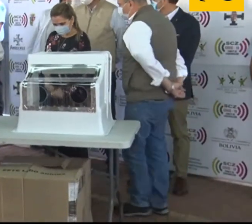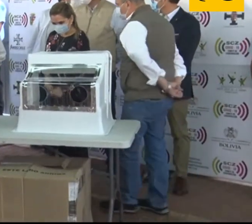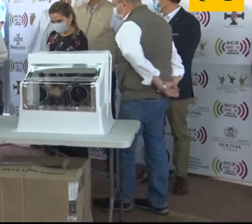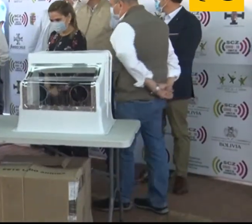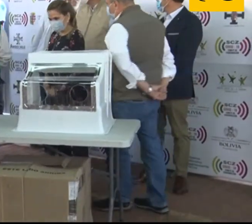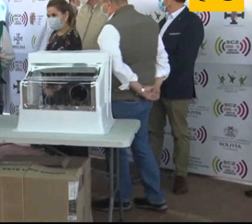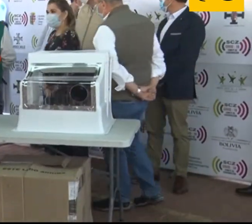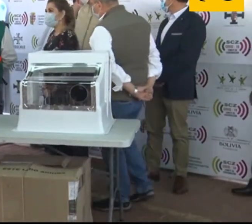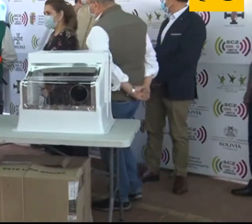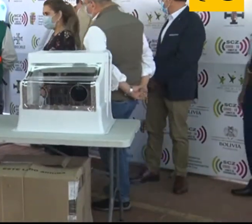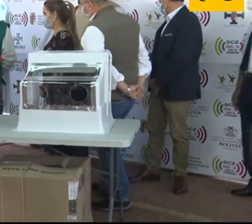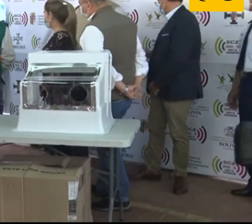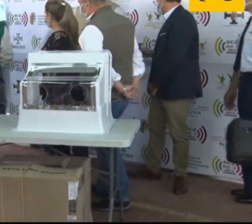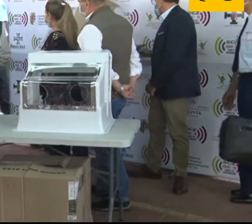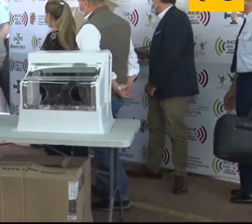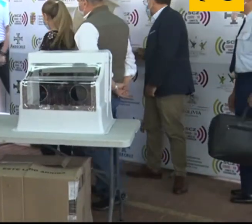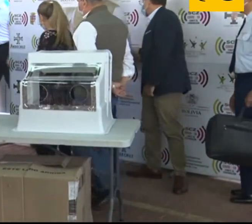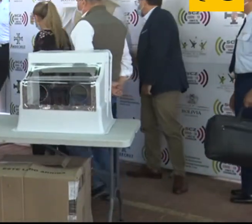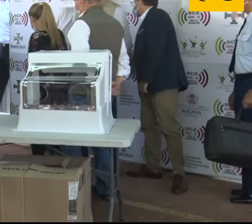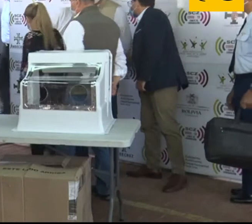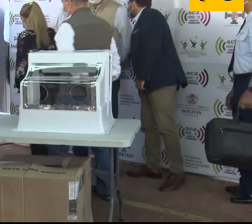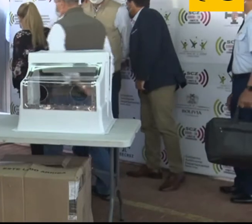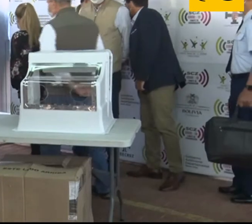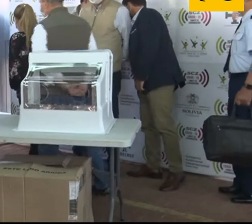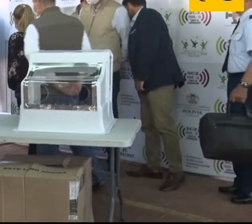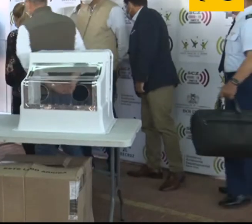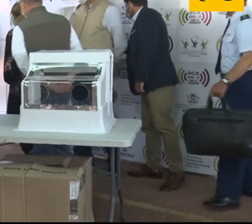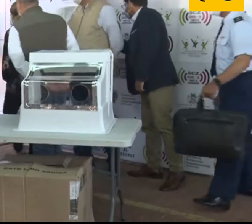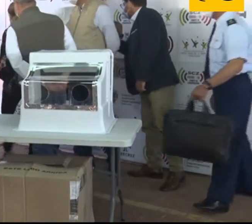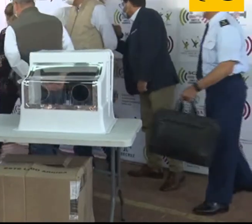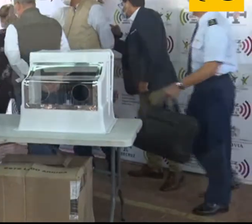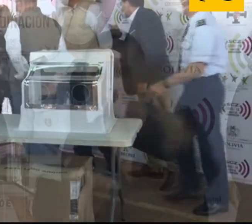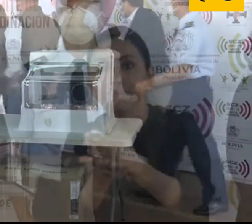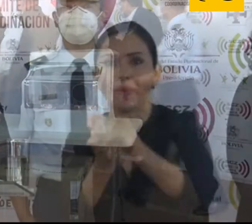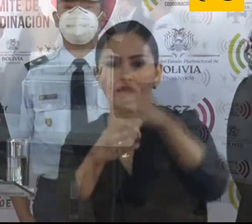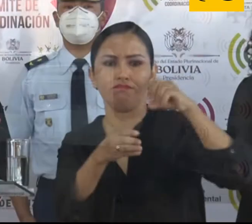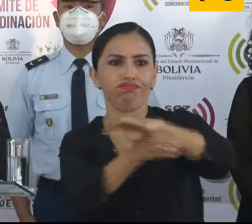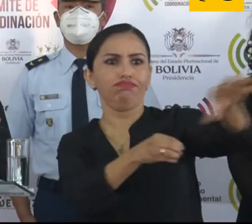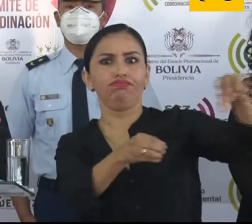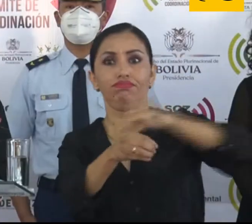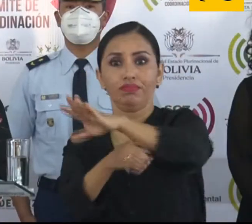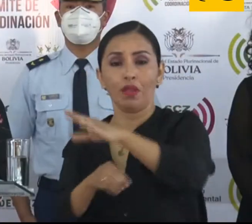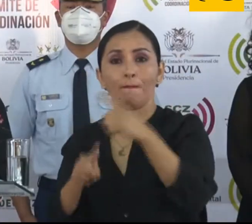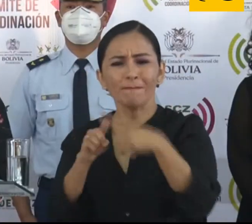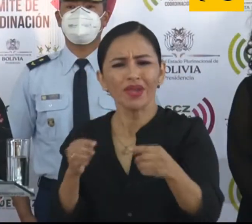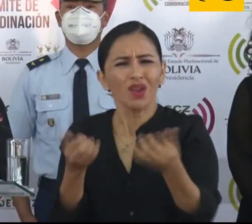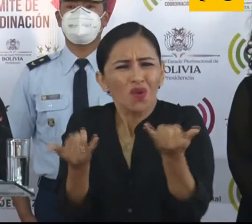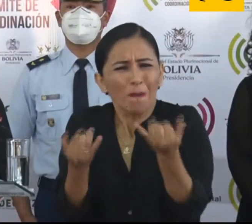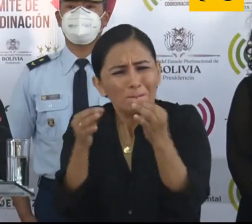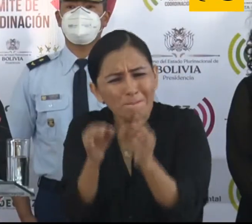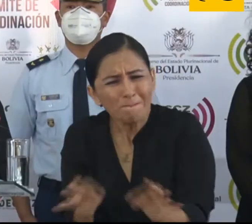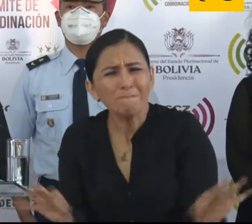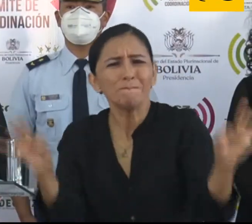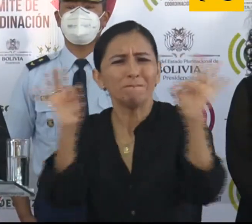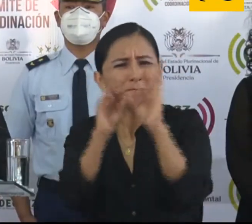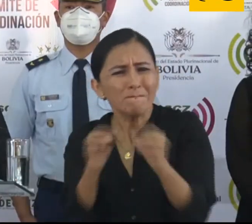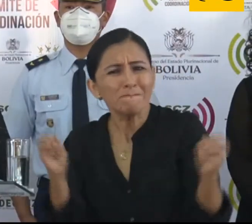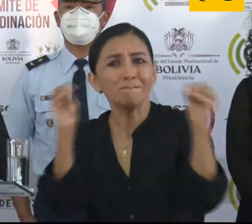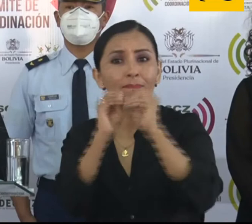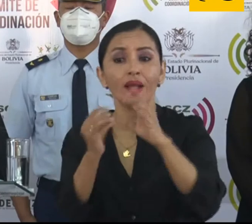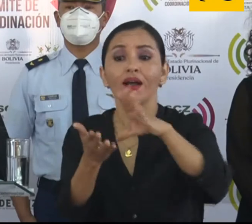Estas medidas siempre han sido muy importantes para frenar el contagio, pero ahora lo son más porque